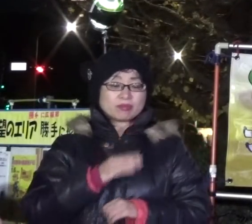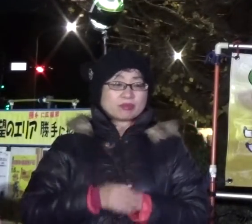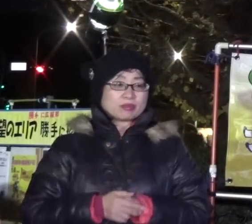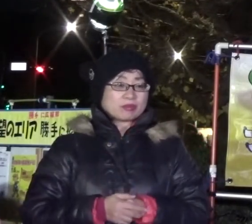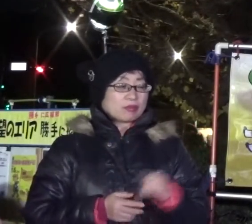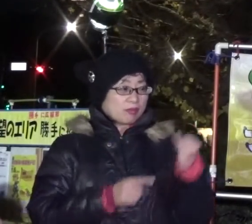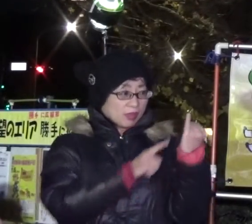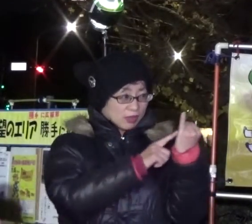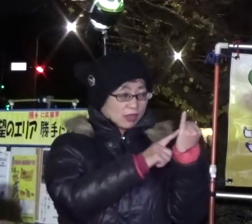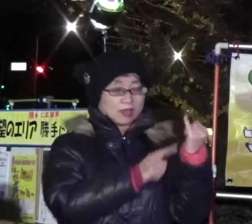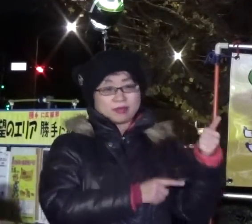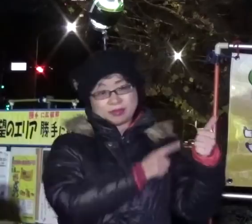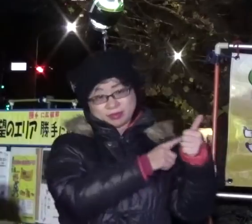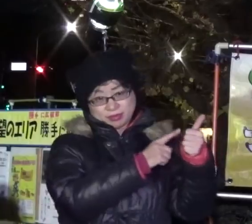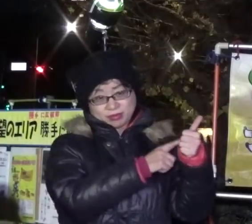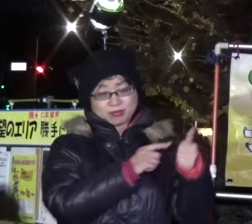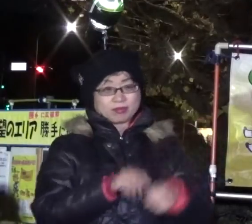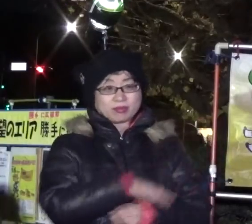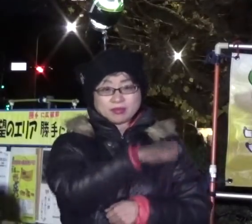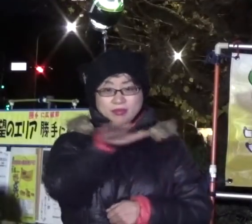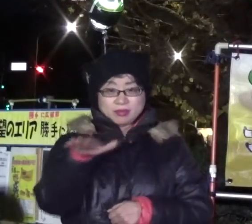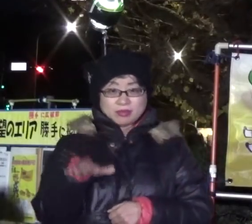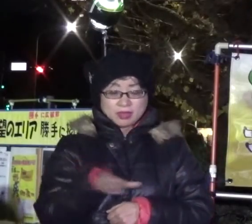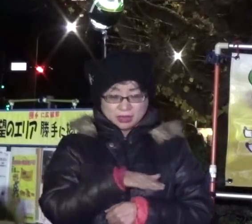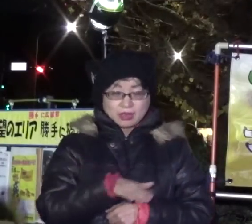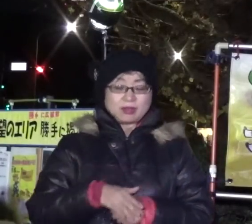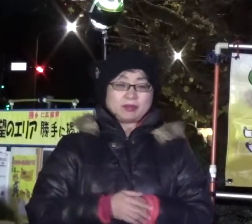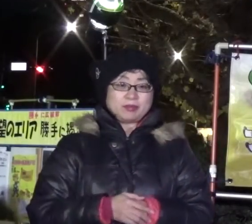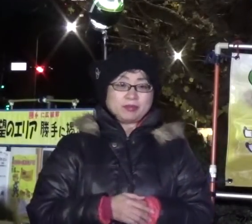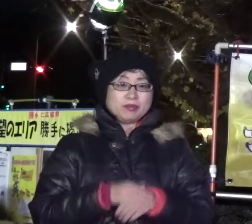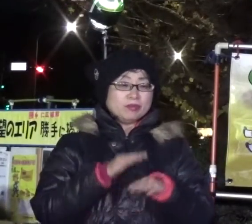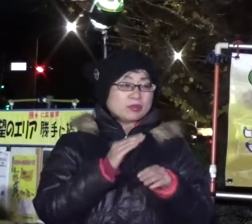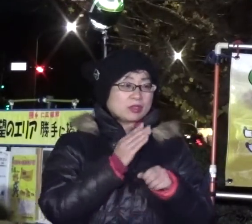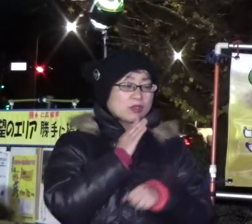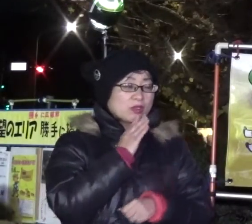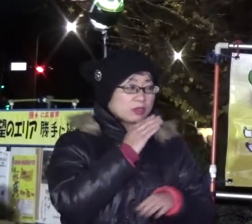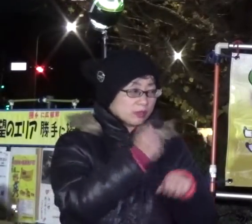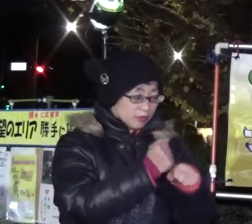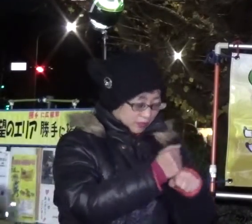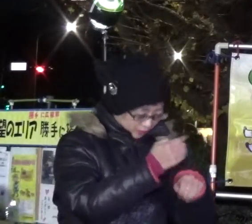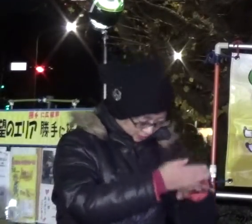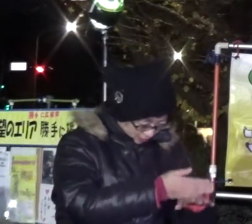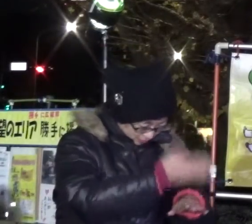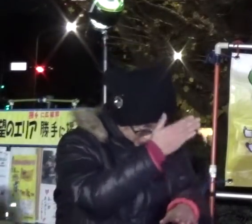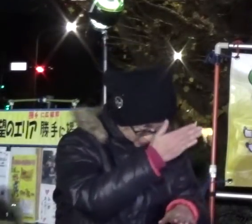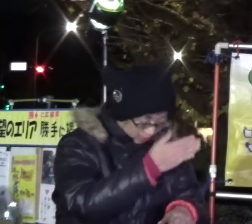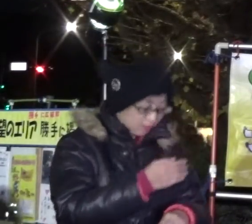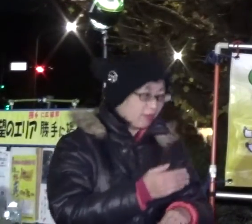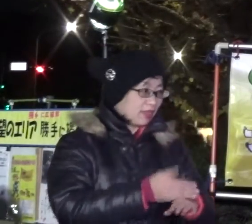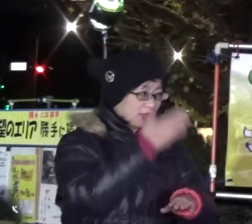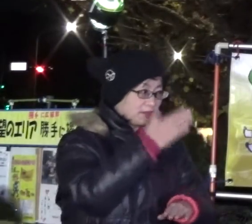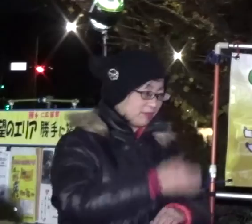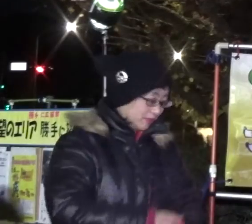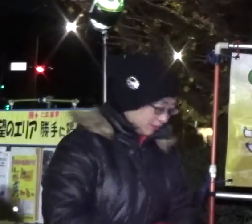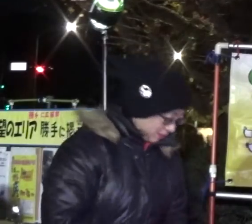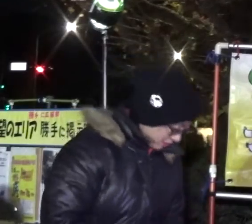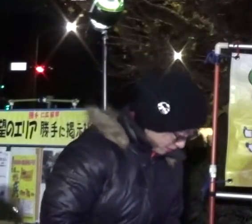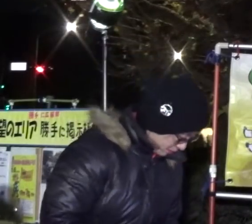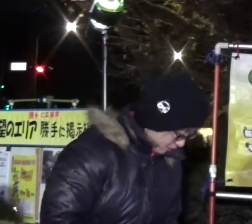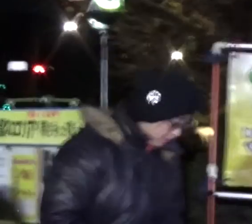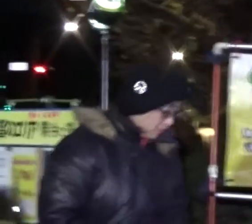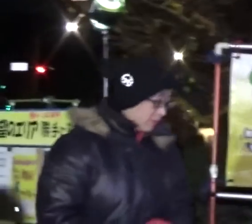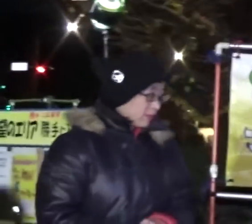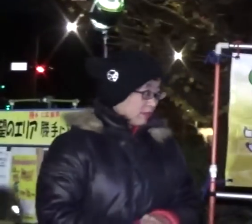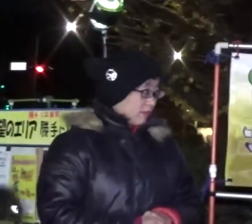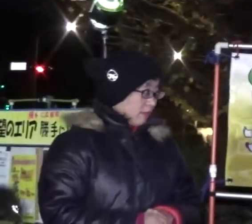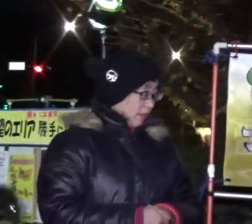飛鳥さん、二郎さん、それから希望のエリアのスタッフの皆さん、本当にお疲れ様でした。どうもありがとうございます。